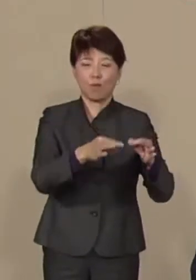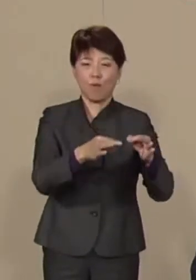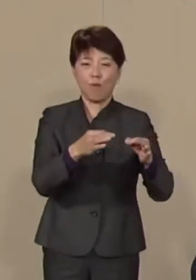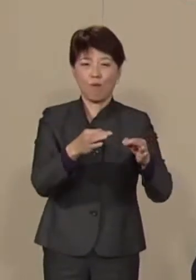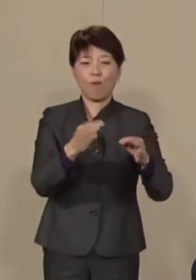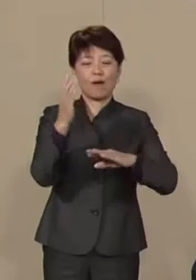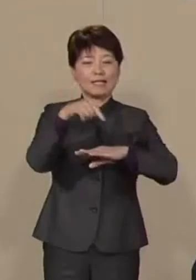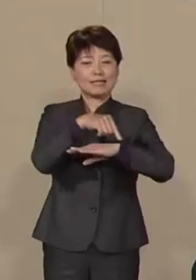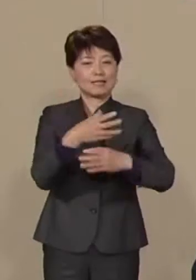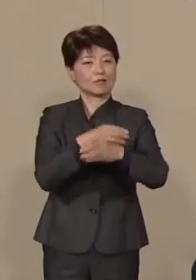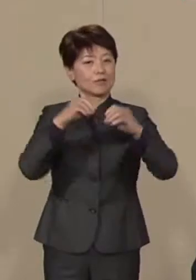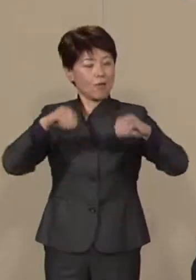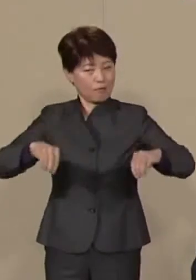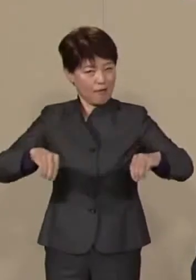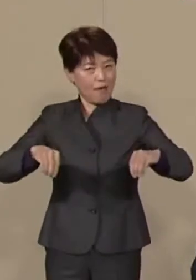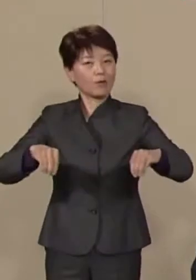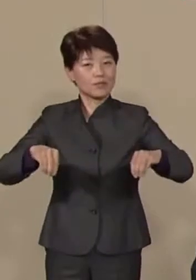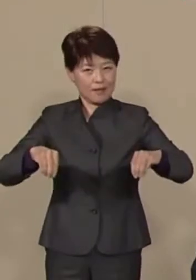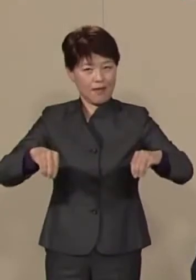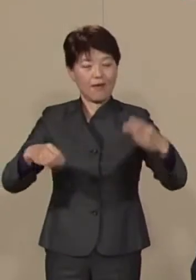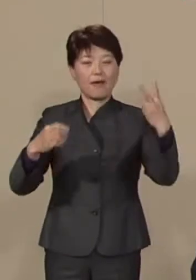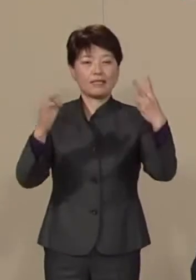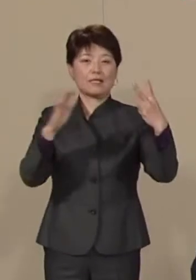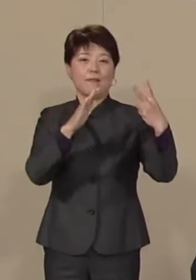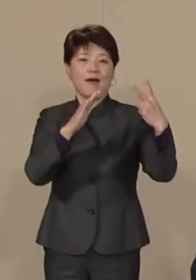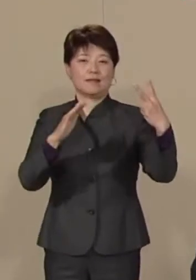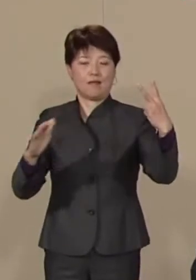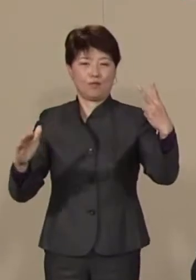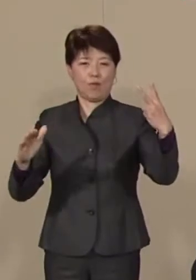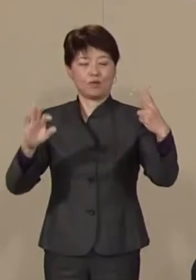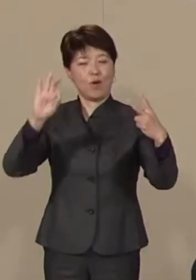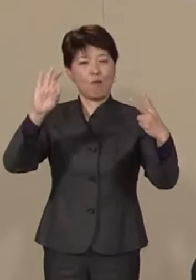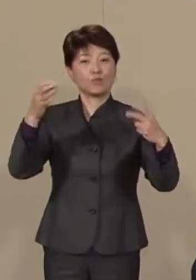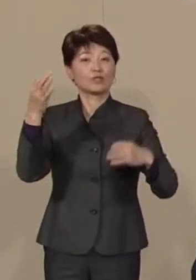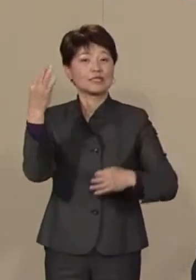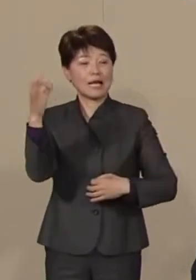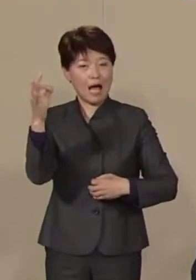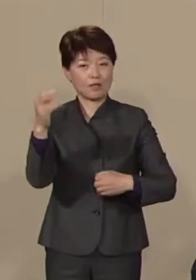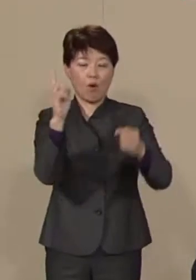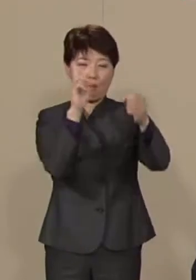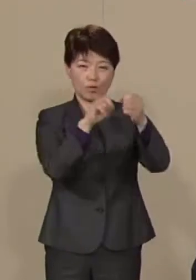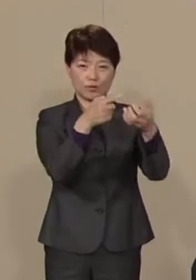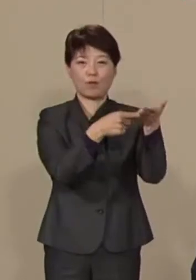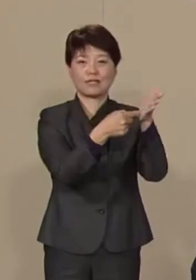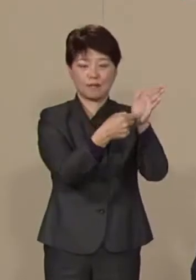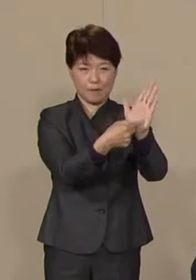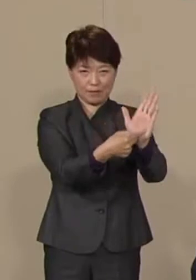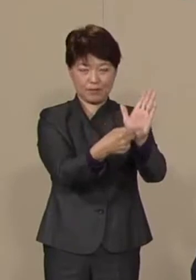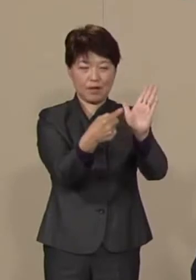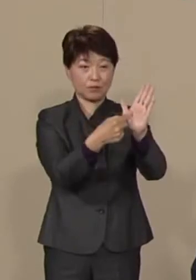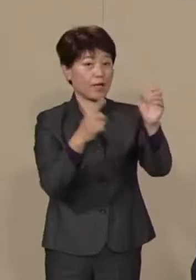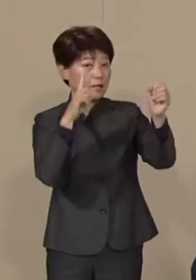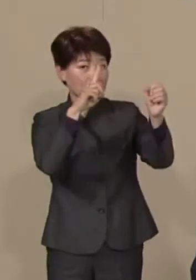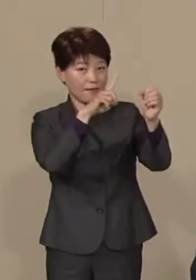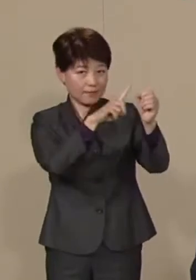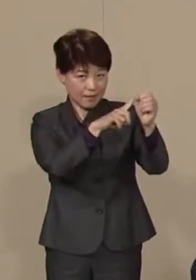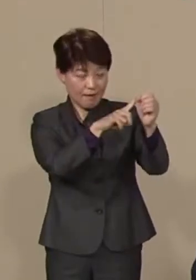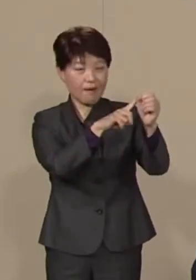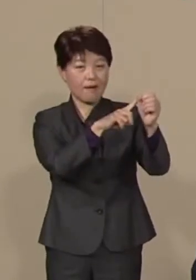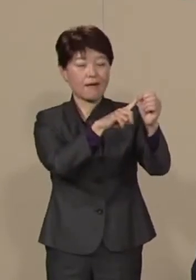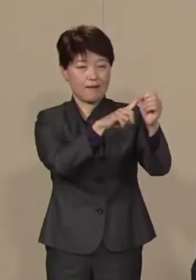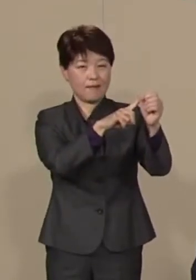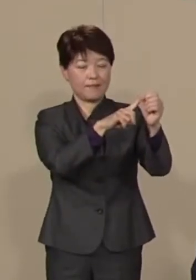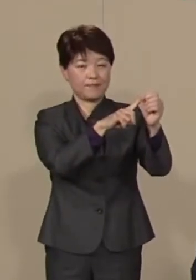協定を結んで2%の物価目標をされますそしてそれに向かって大胆な